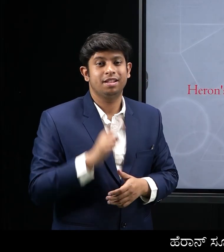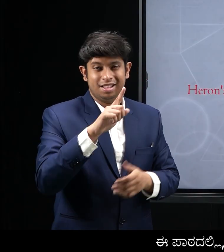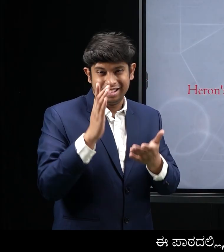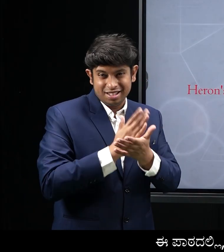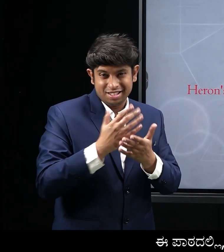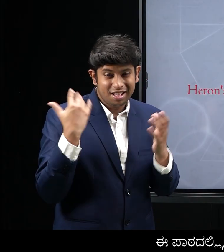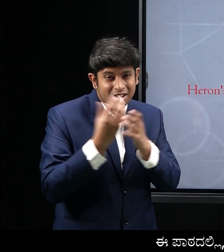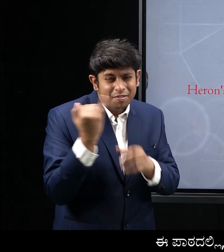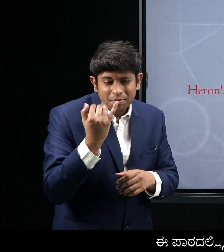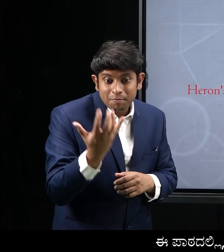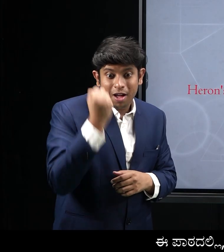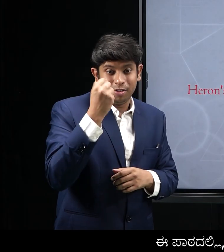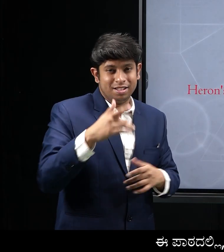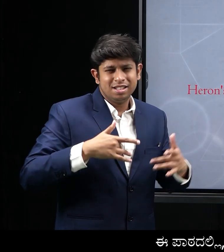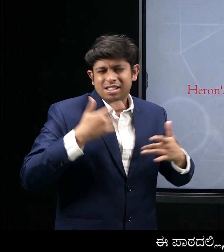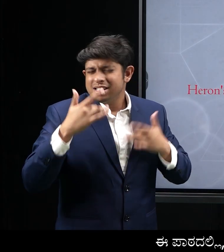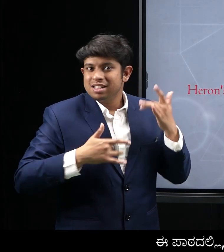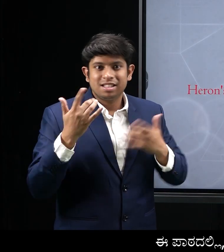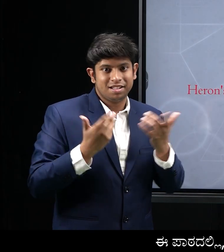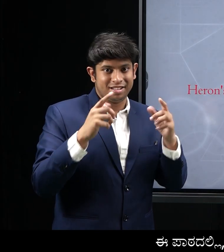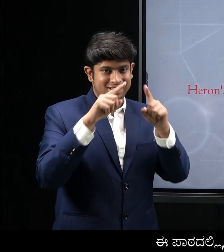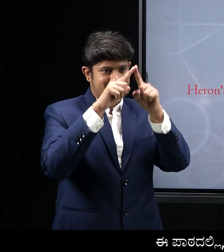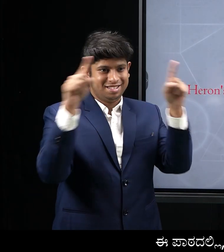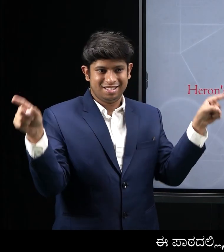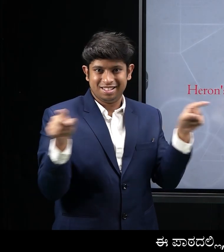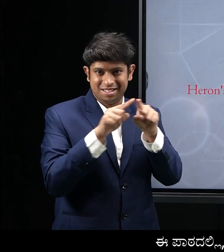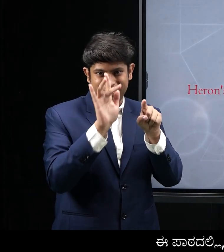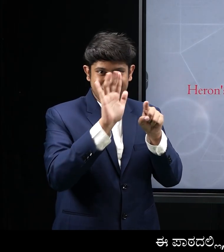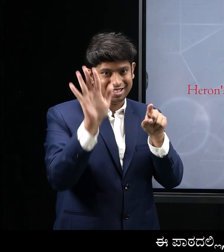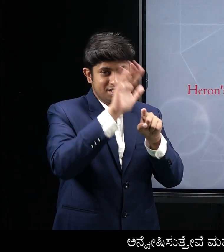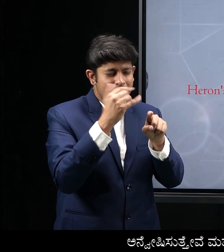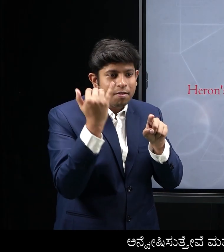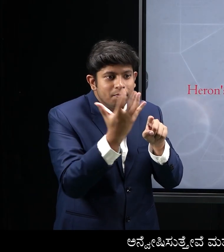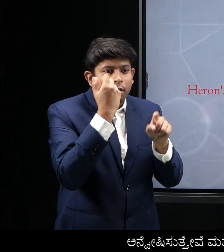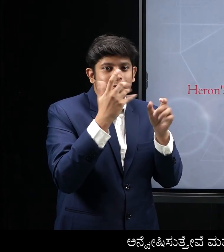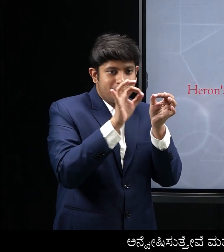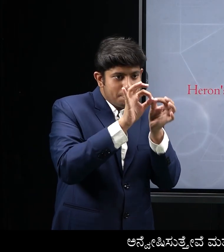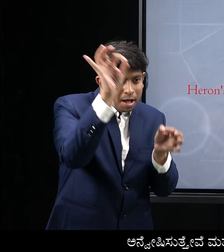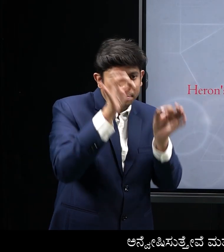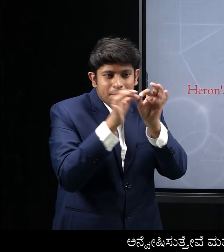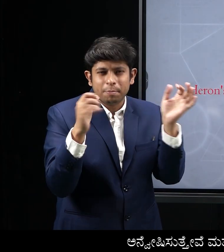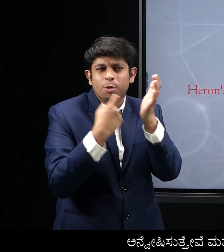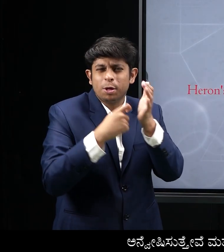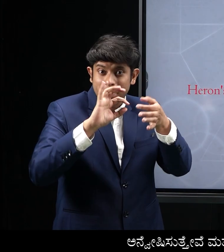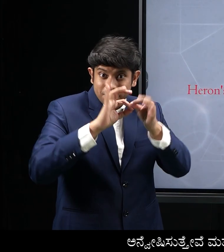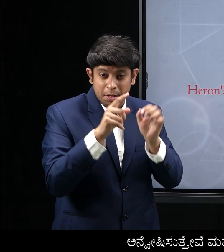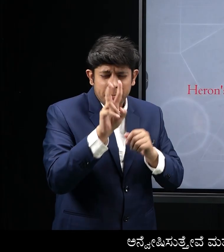ಈ ಪಾಠದಲ್ಲಿ ನಾವು ತ್ರಿಕೋನಗಳ ಆಕರ್ಷಕ ಕ್ಷೇತ್ರವನ್ನು ಅನ್ವೇಷಿಸುತ್ತೇವೆ ಮತ್ತು ಹೆರಾನ್